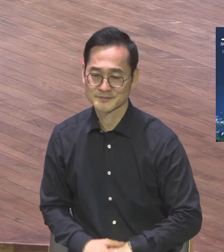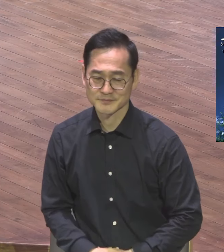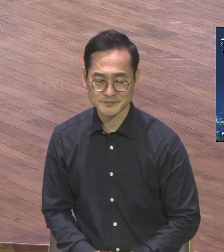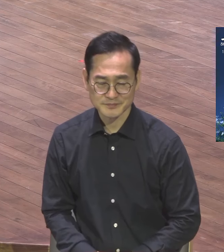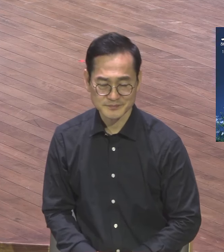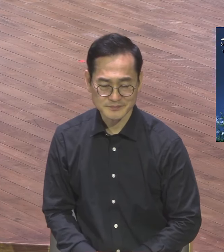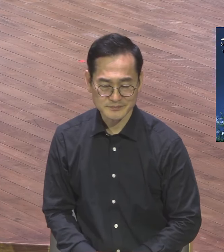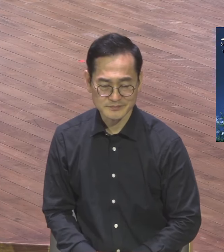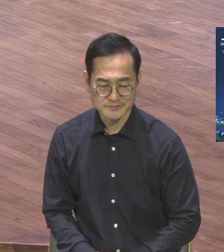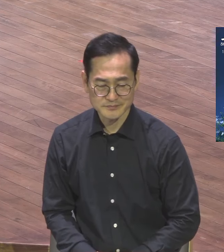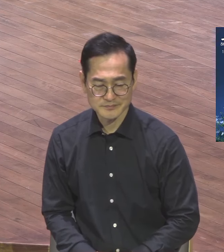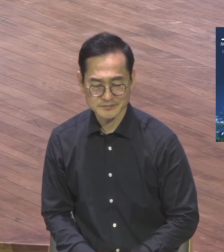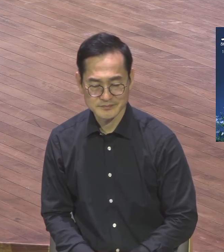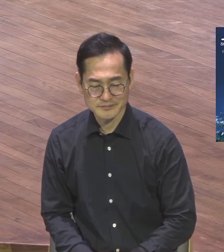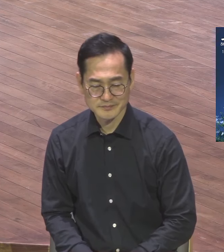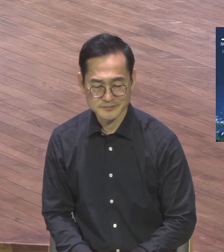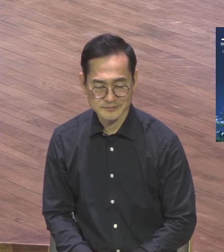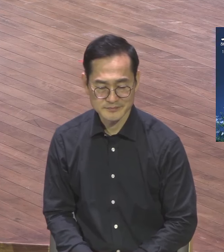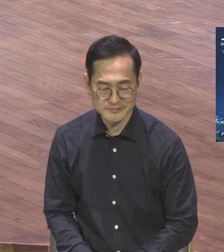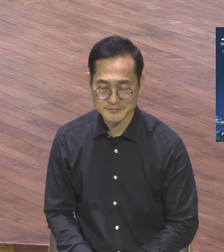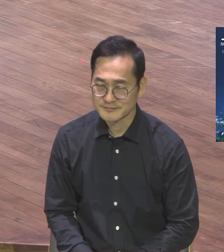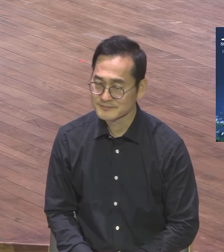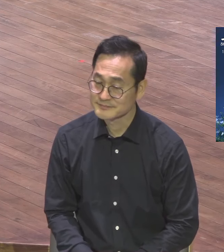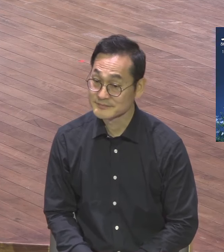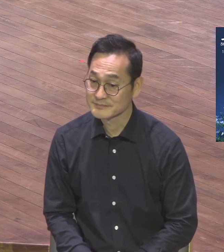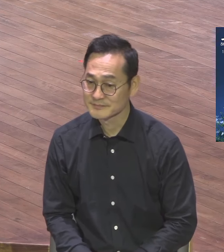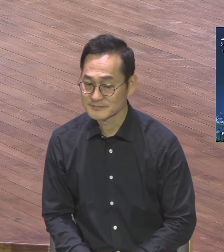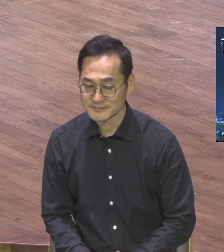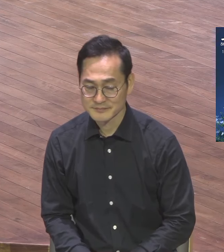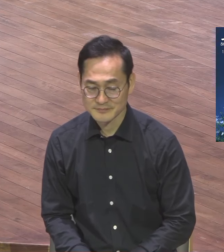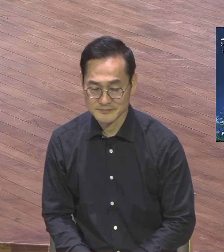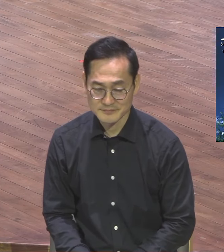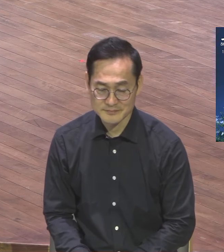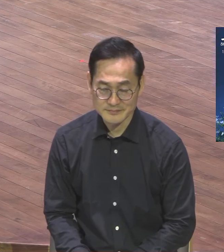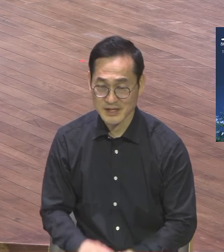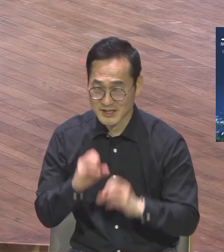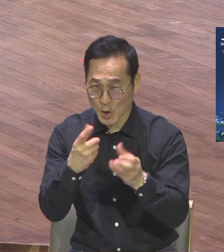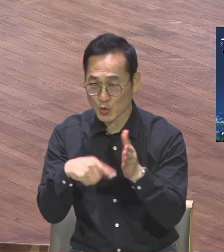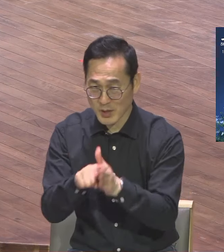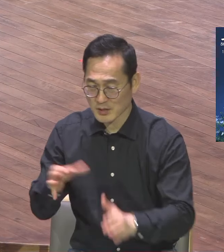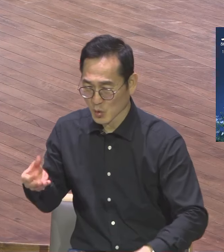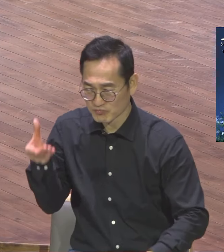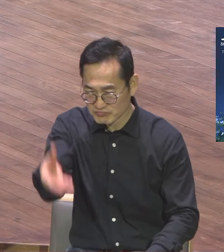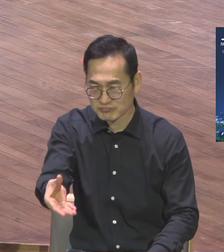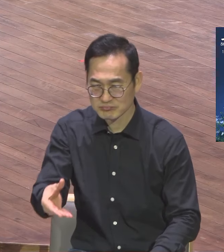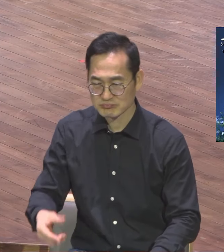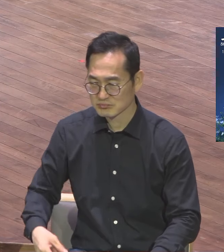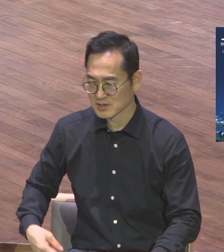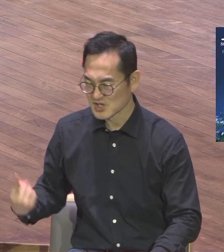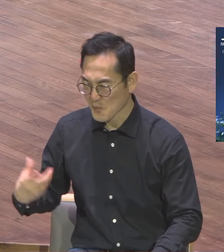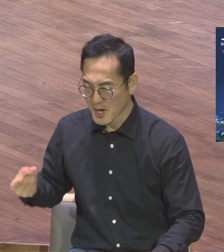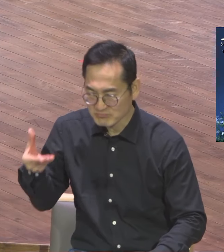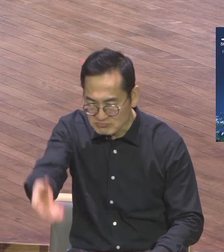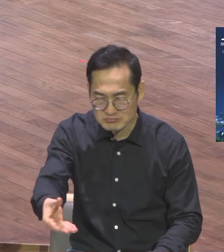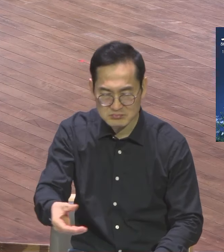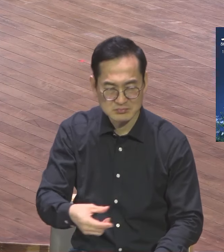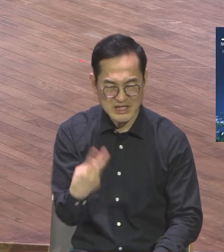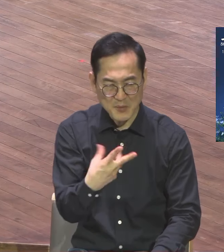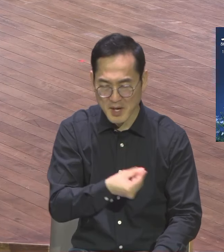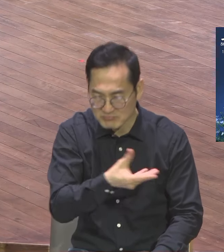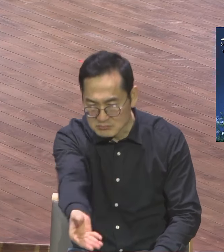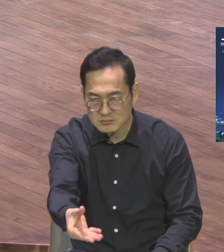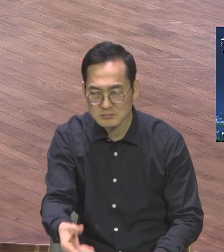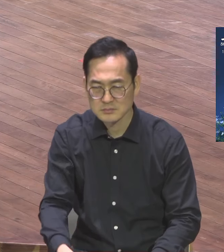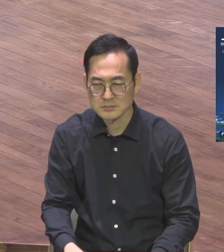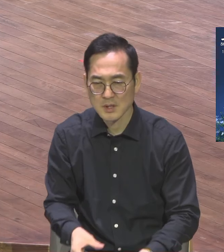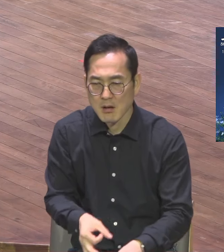자기 돈 단돈 100만 원 안 갖고 사람 어디 있어? 복음을 위해서 성교를 위해서 수천만 원, 2천만 원씩 내 전부 다 그렇게 해서